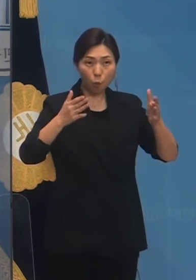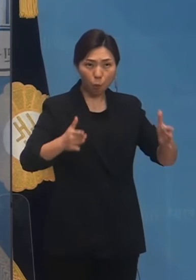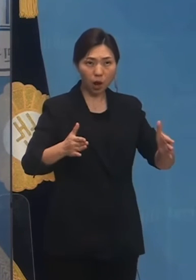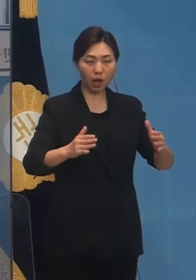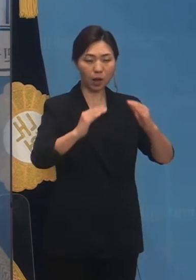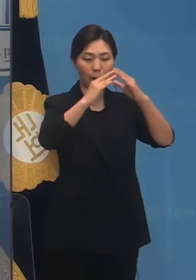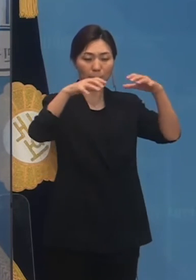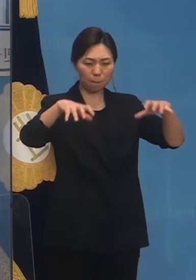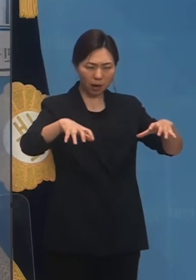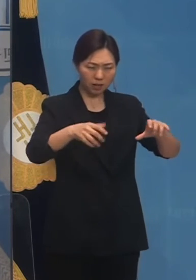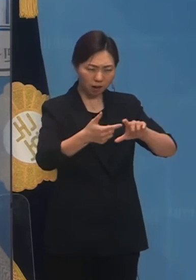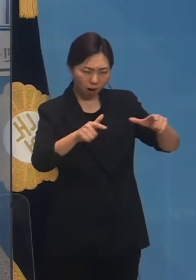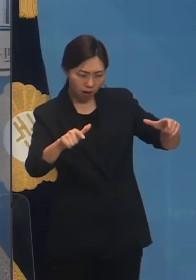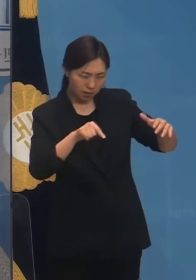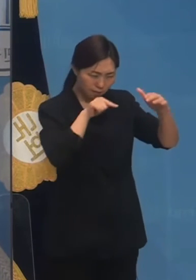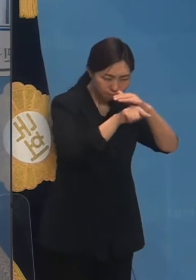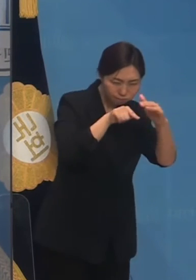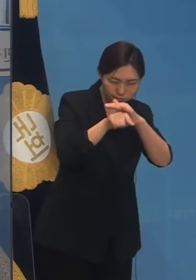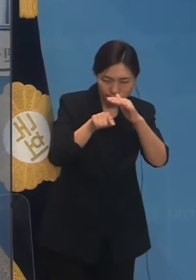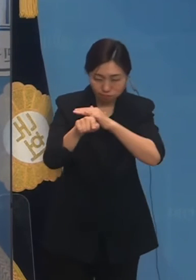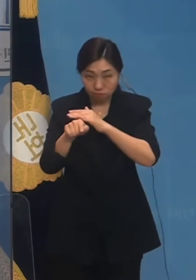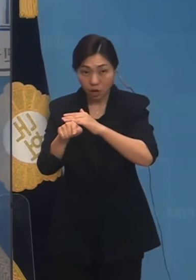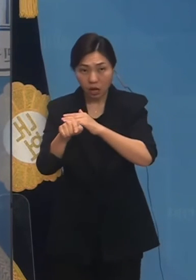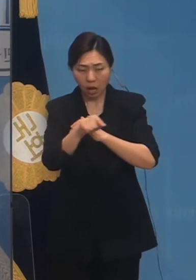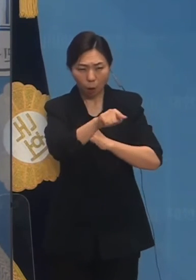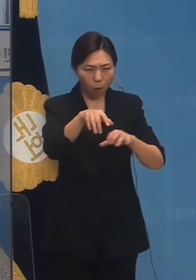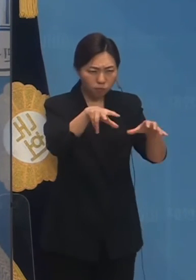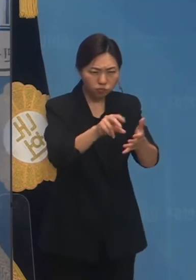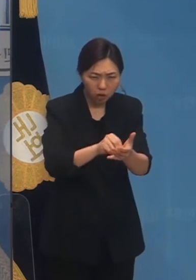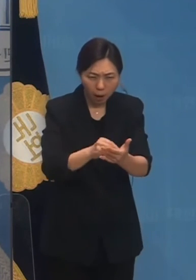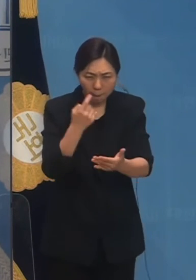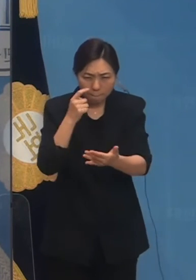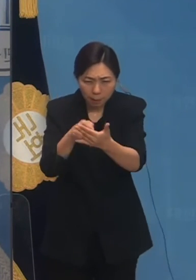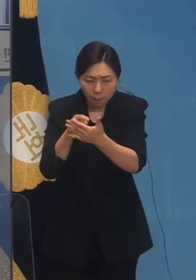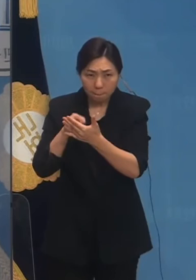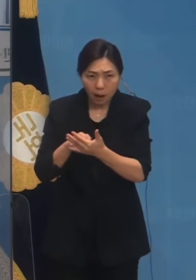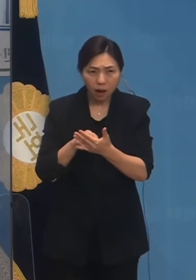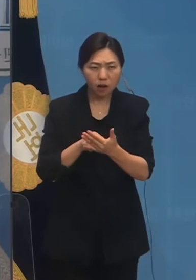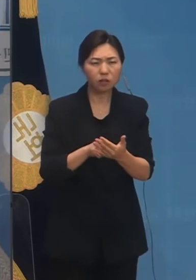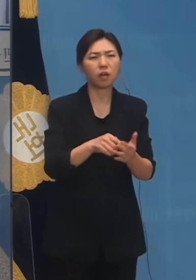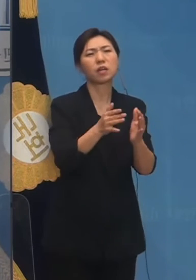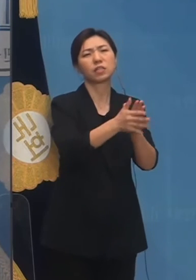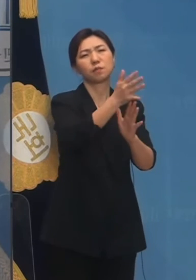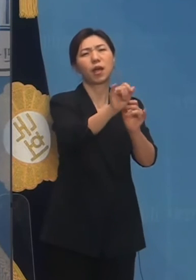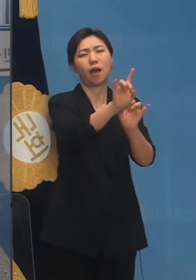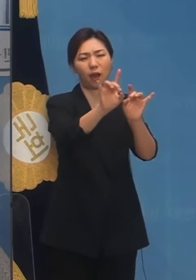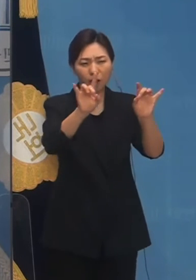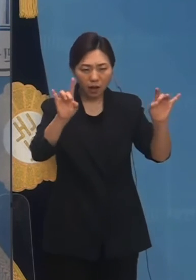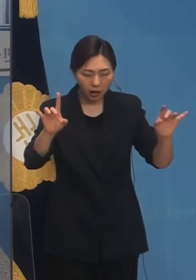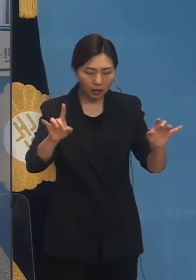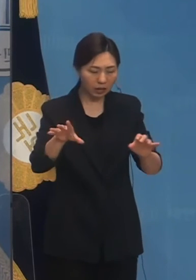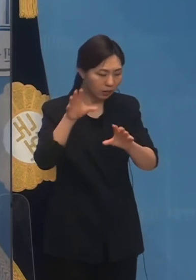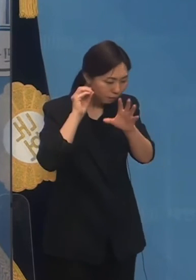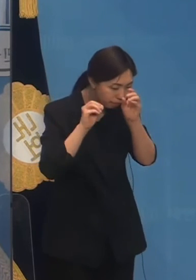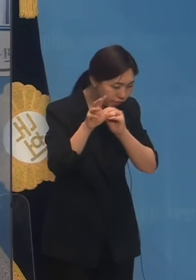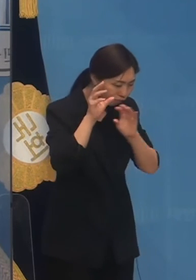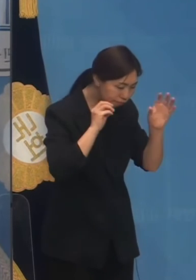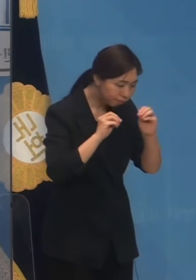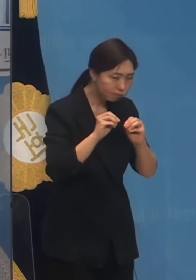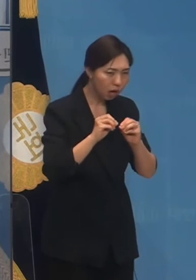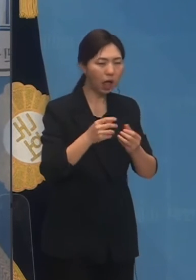마을 구석구석을 누비며 현장의 문제를 파악하고 시민 한 분 한 분의 말씀을 경청하며 정책